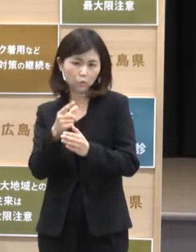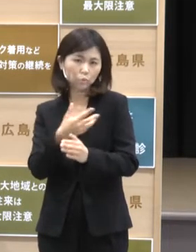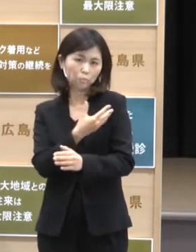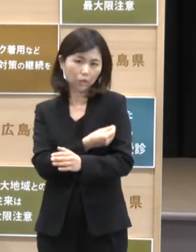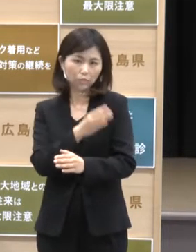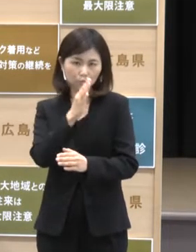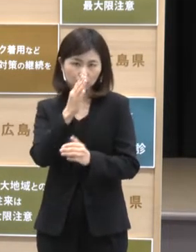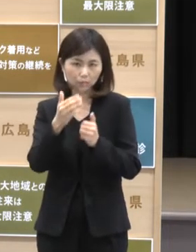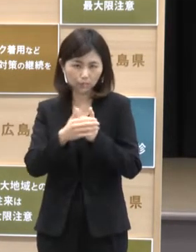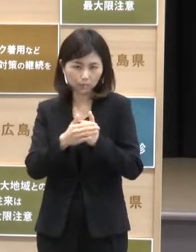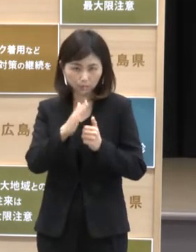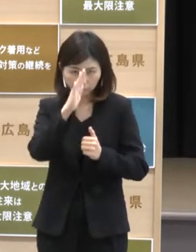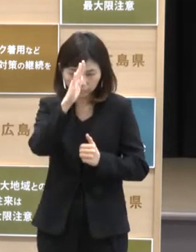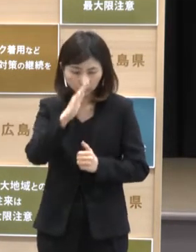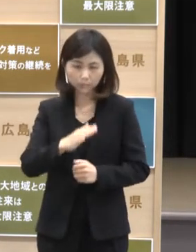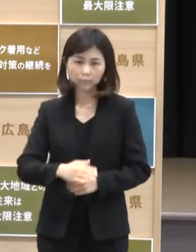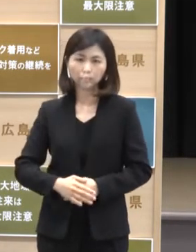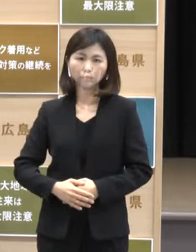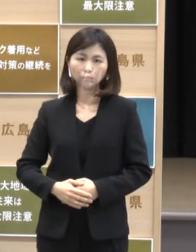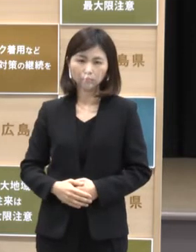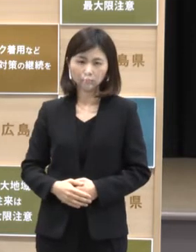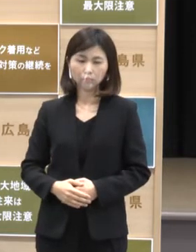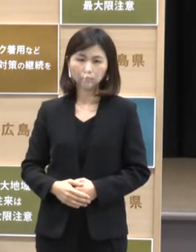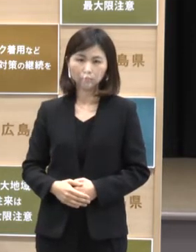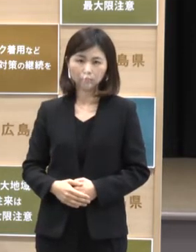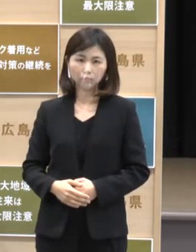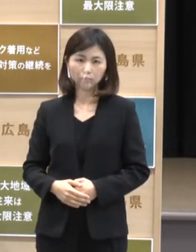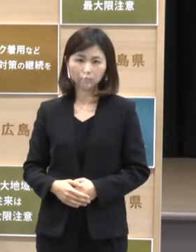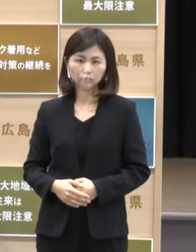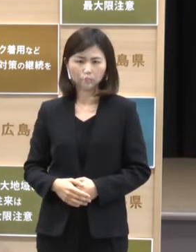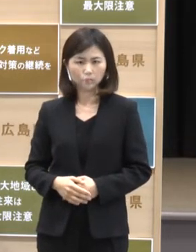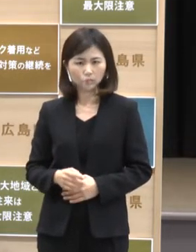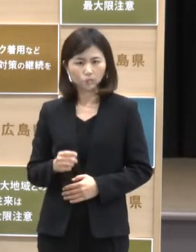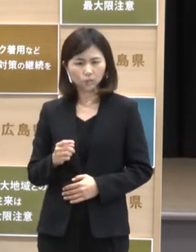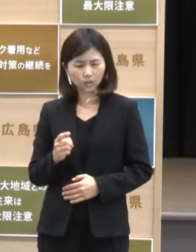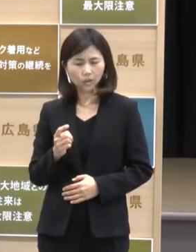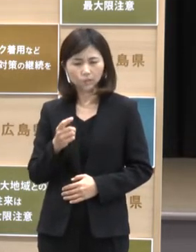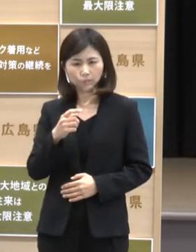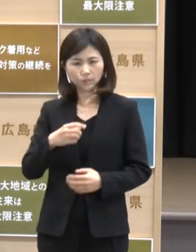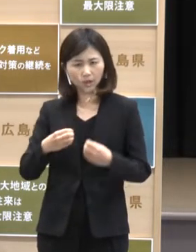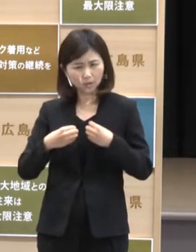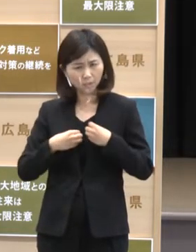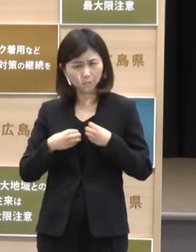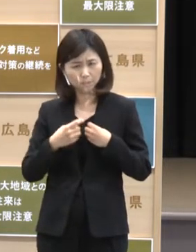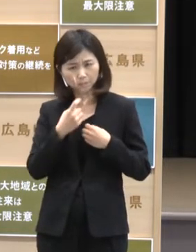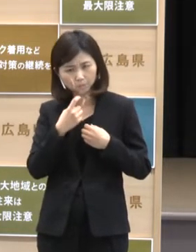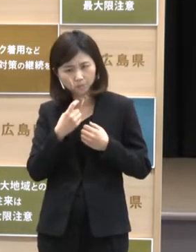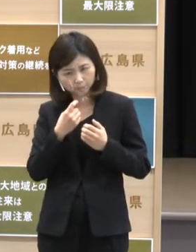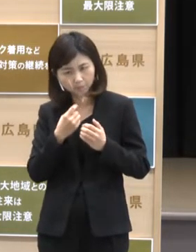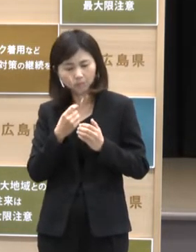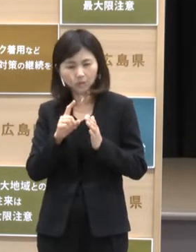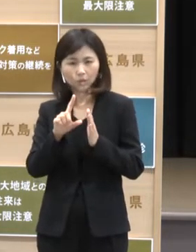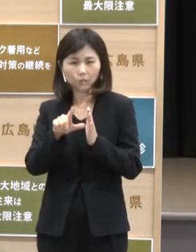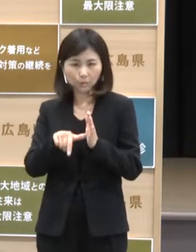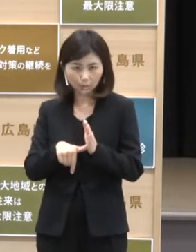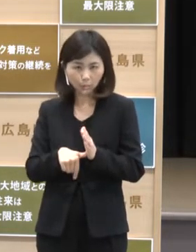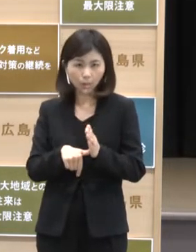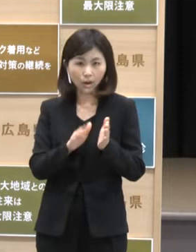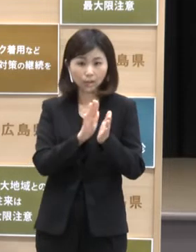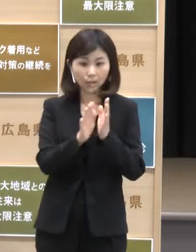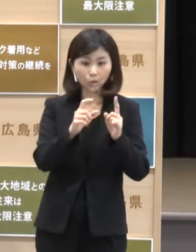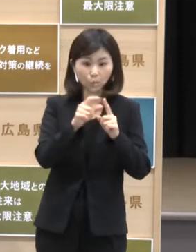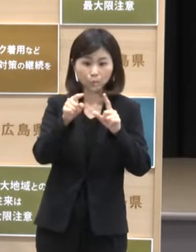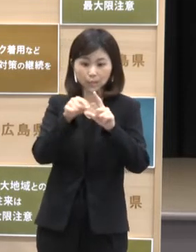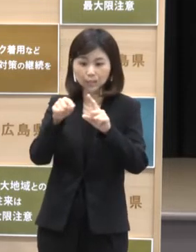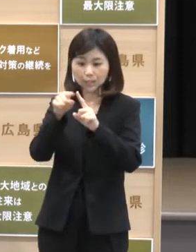と思っております。そして少しでも感染の不安があればですね、県の PCR センターなどで積極